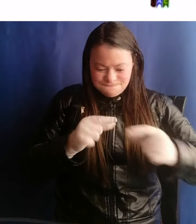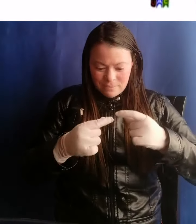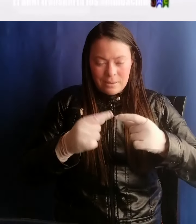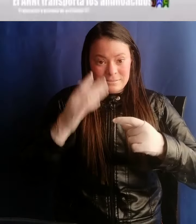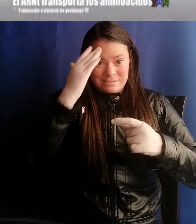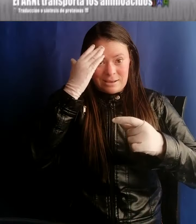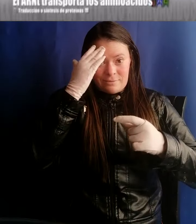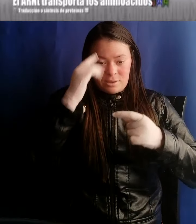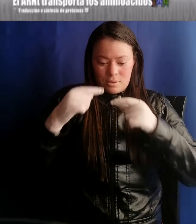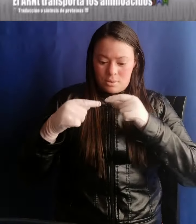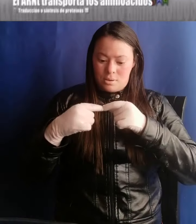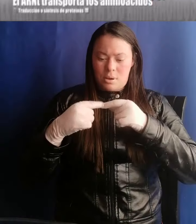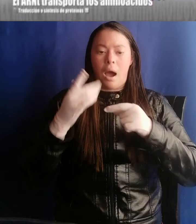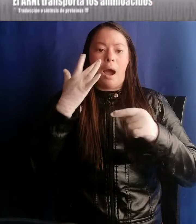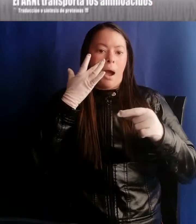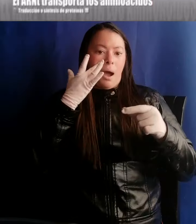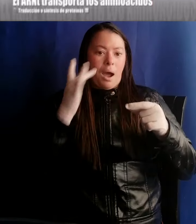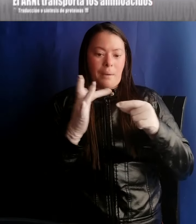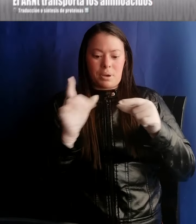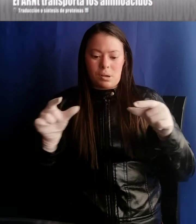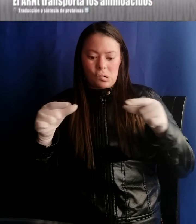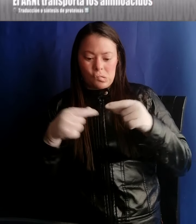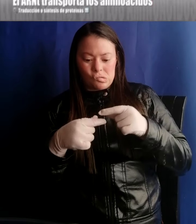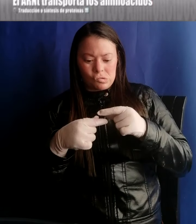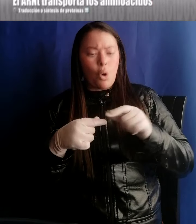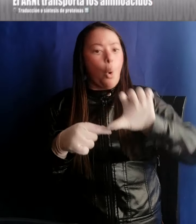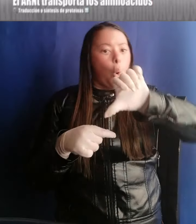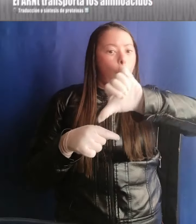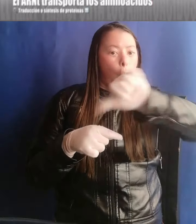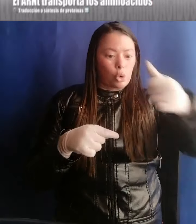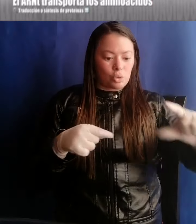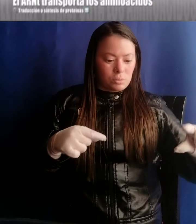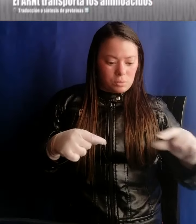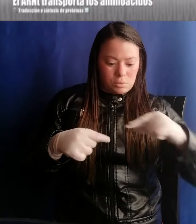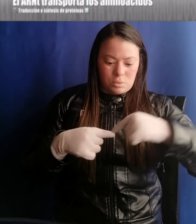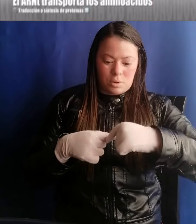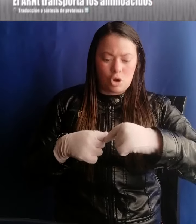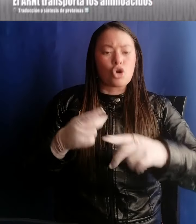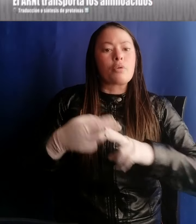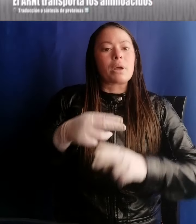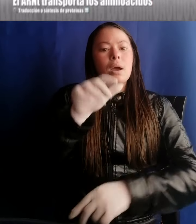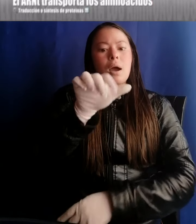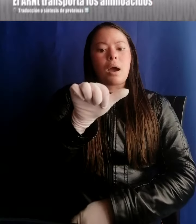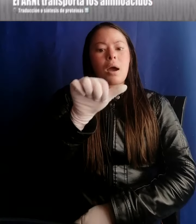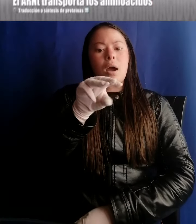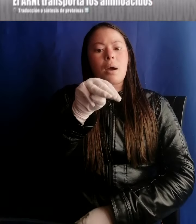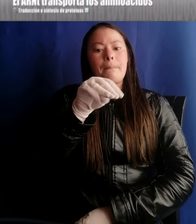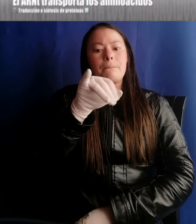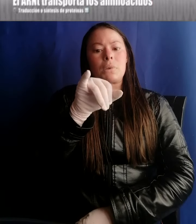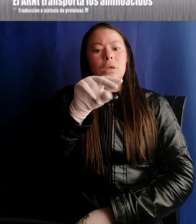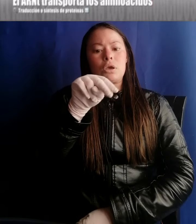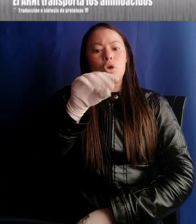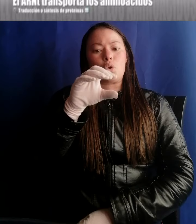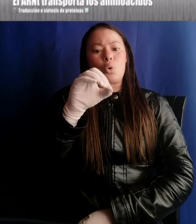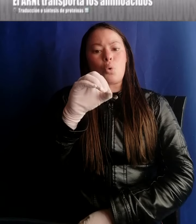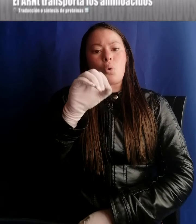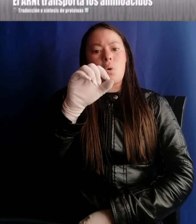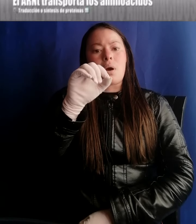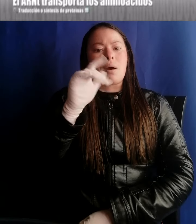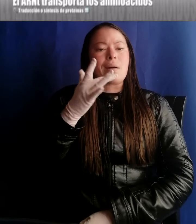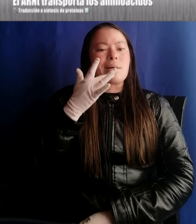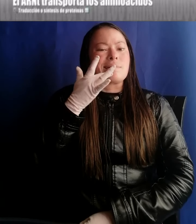es, digamos, como una pieza de rompecabezas. En un extremo coincide con un codón del ARN mensajero y en el otro lleva